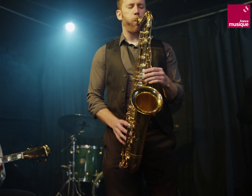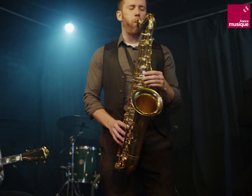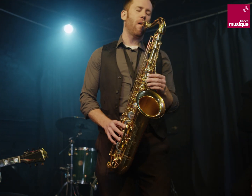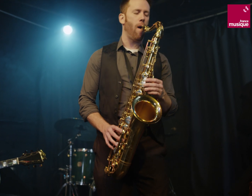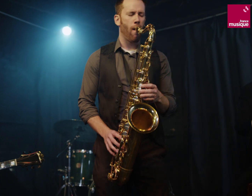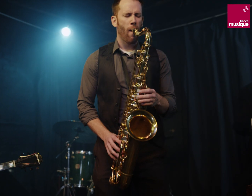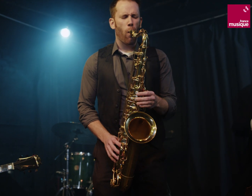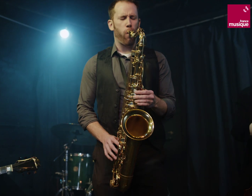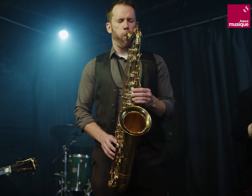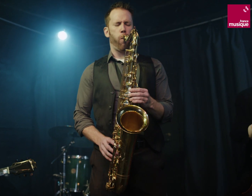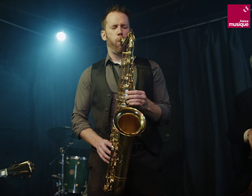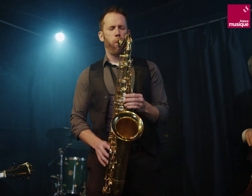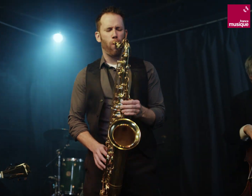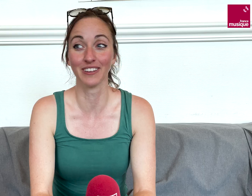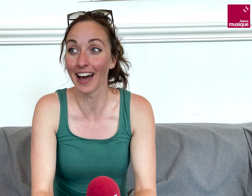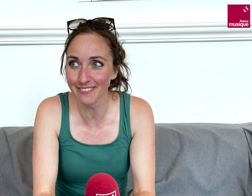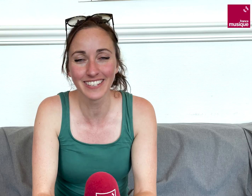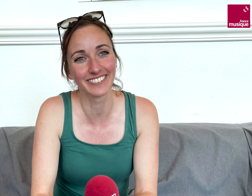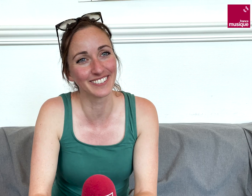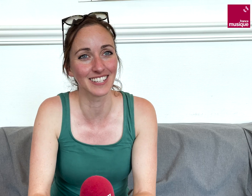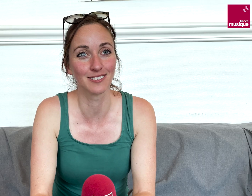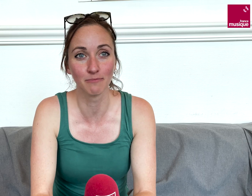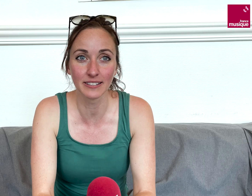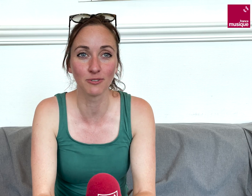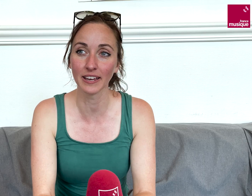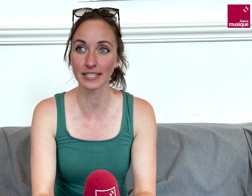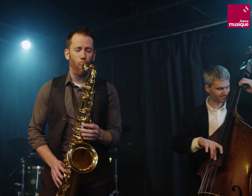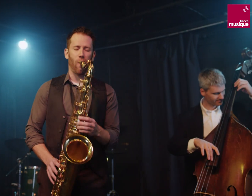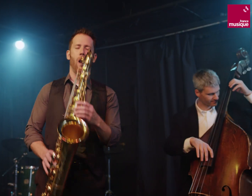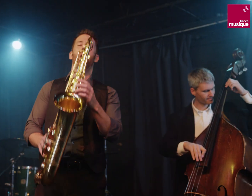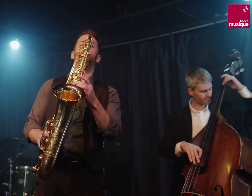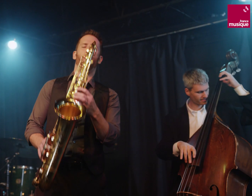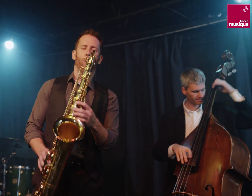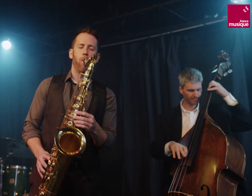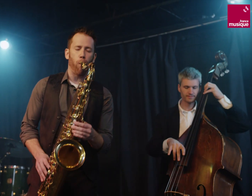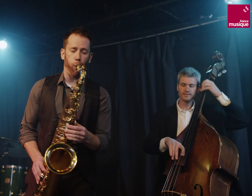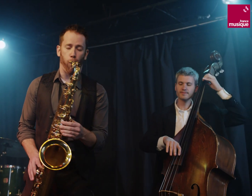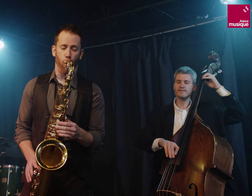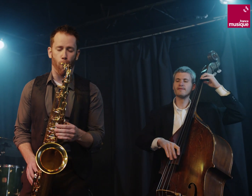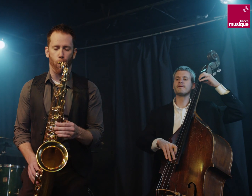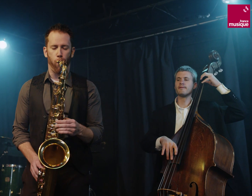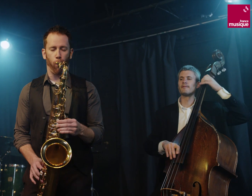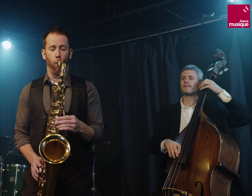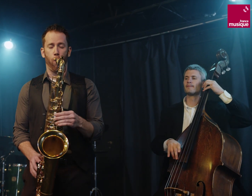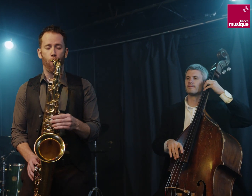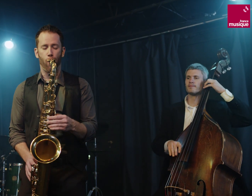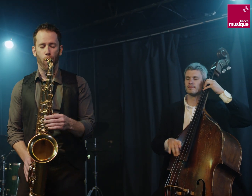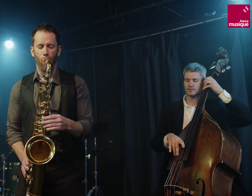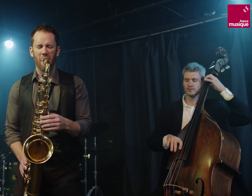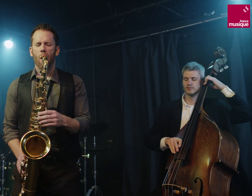On n'avait jamais fait de jazz auparavant, on est ravis de cette belle découverte. Le jazz comporte souvent une part d'improvisation, ce qui rend difficile le